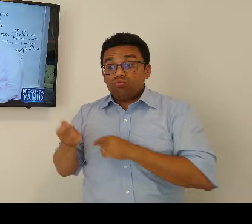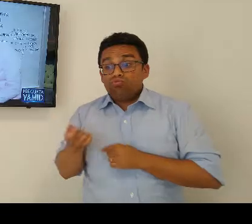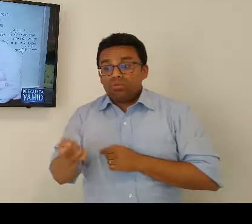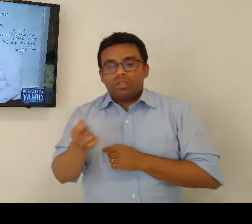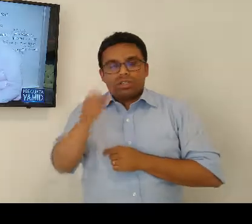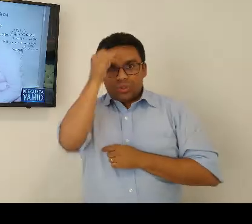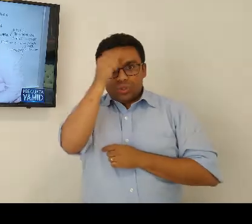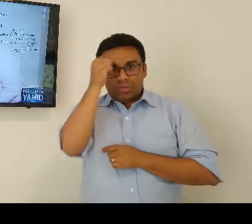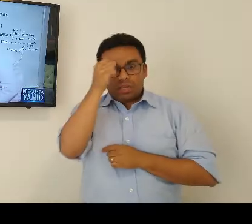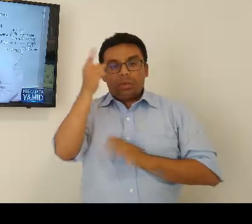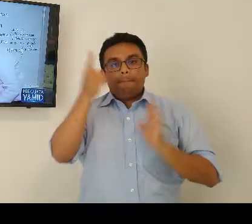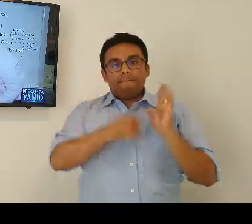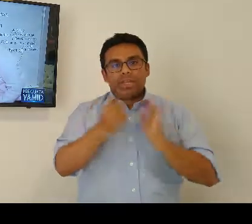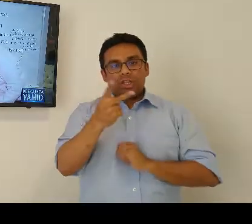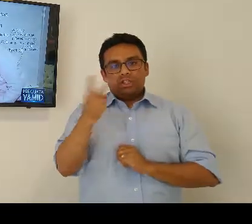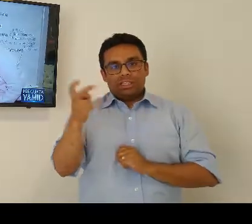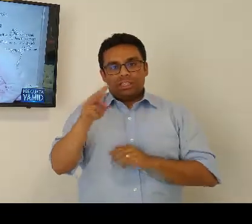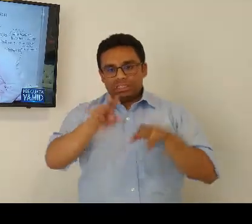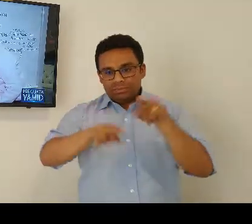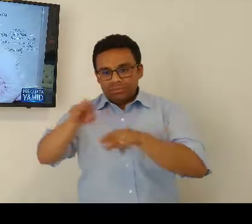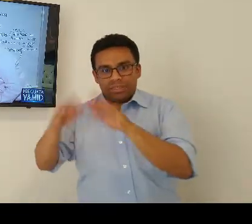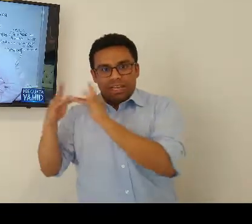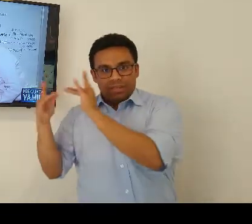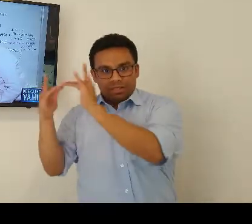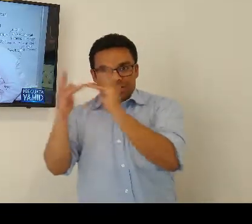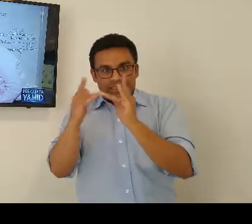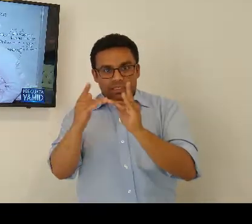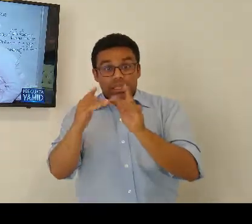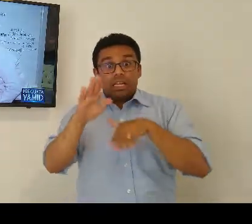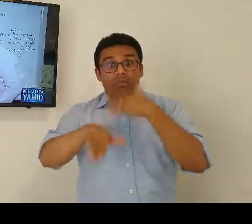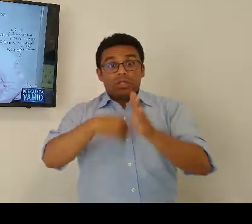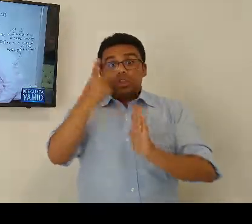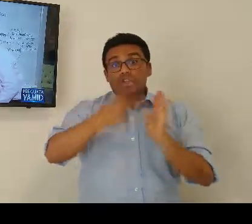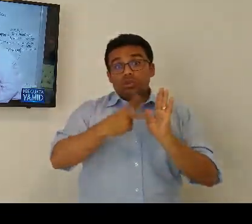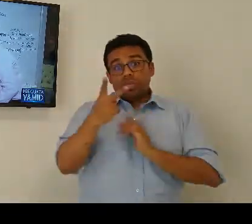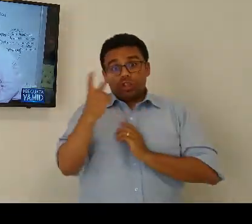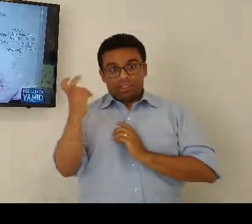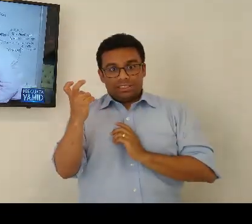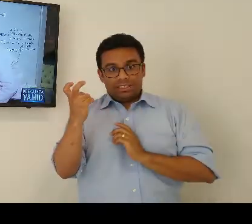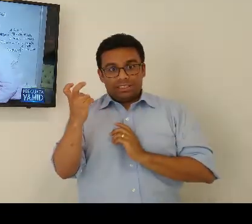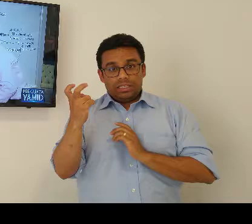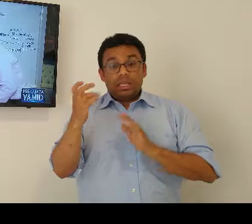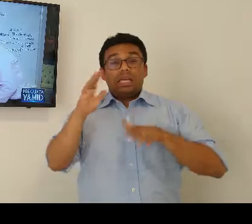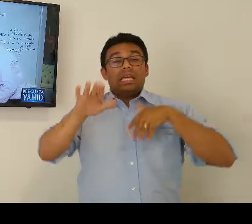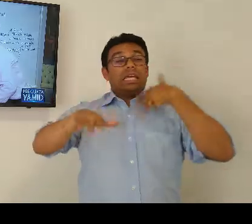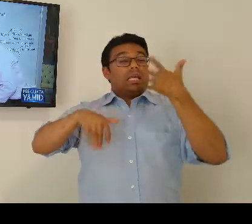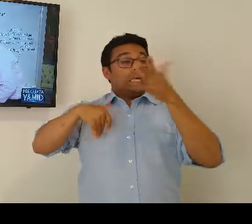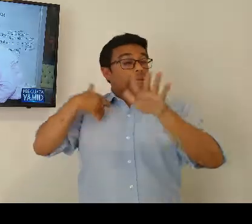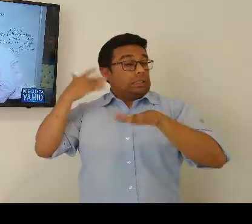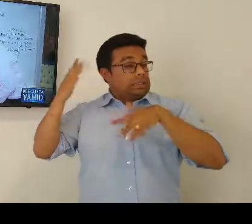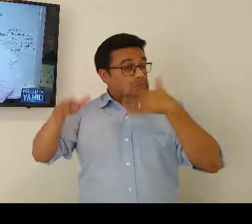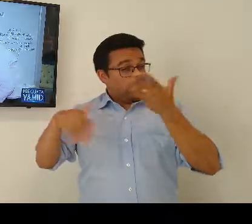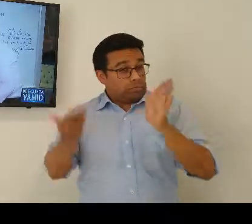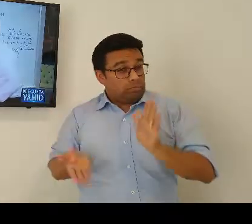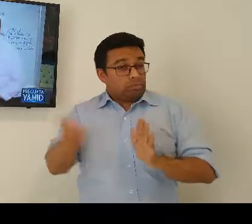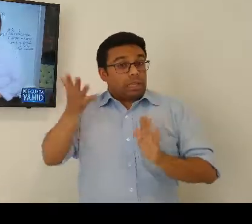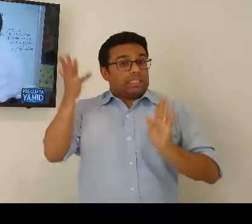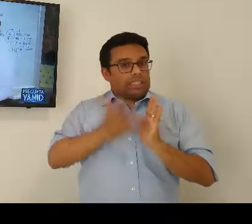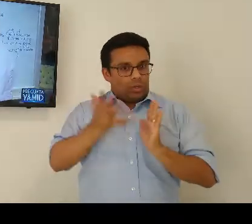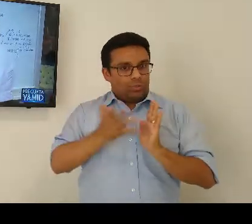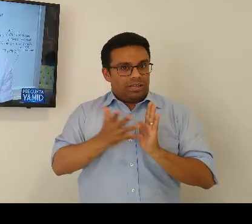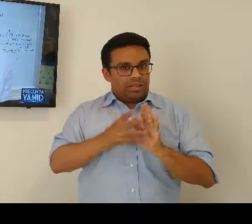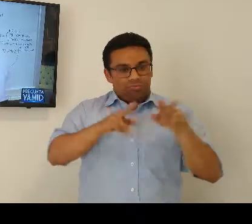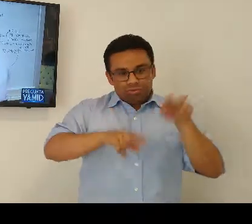nuevas allá en Corferias, luego vamos a pasar a 2200 y si se requiere podríamos llegar hasta